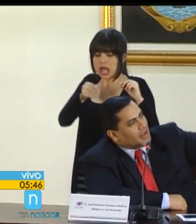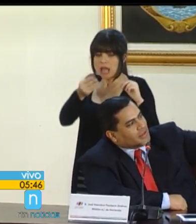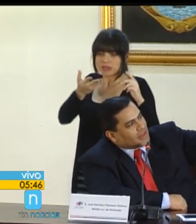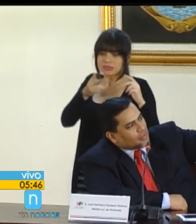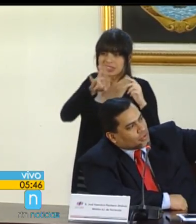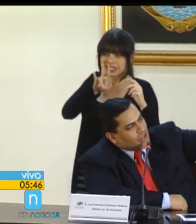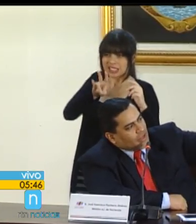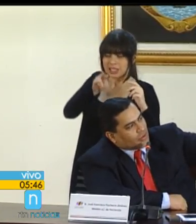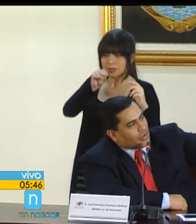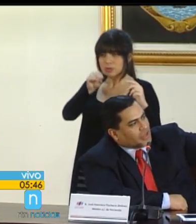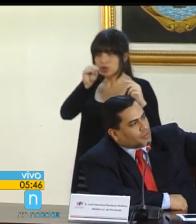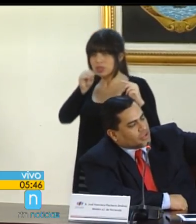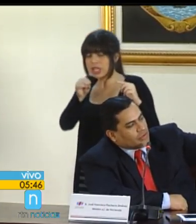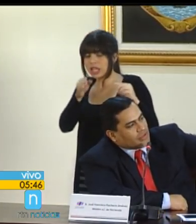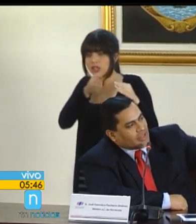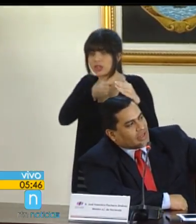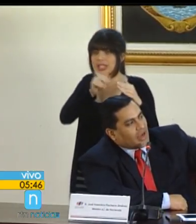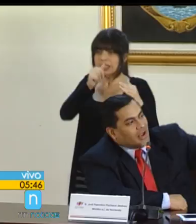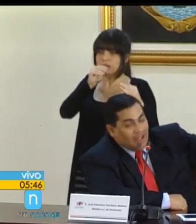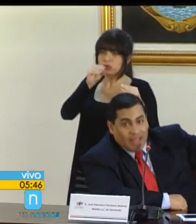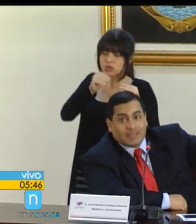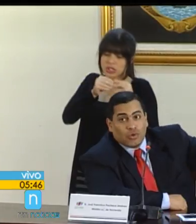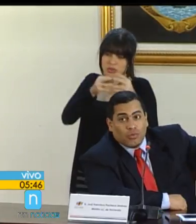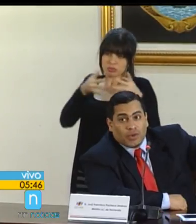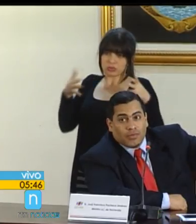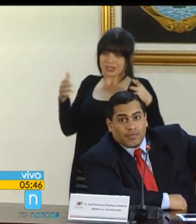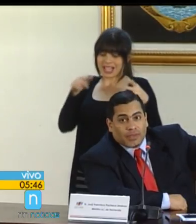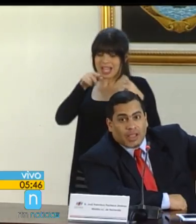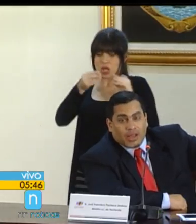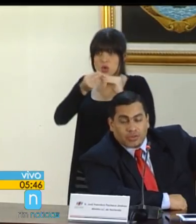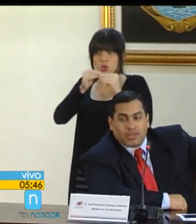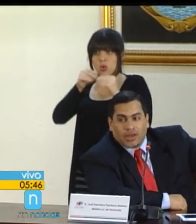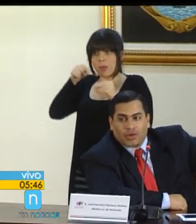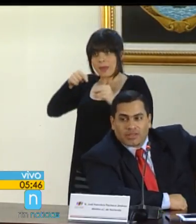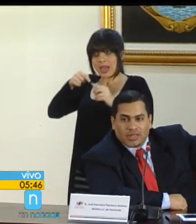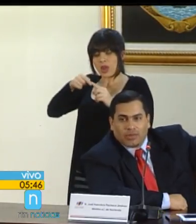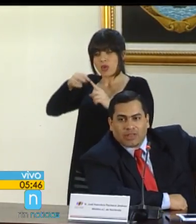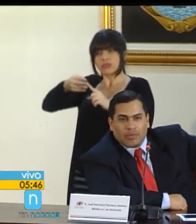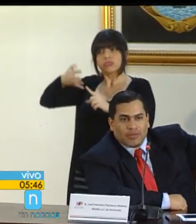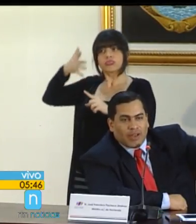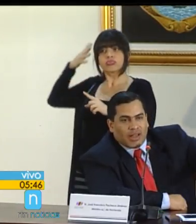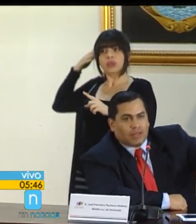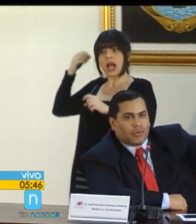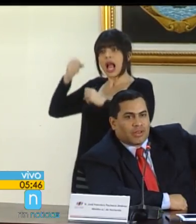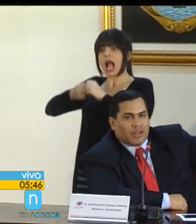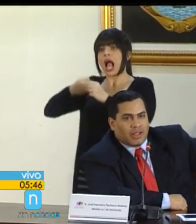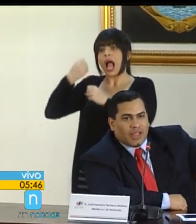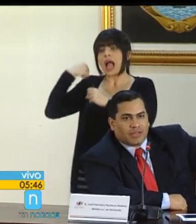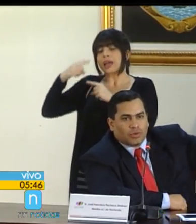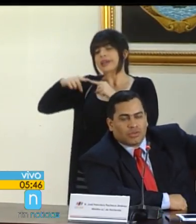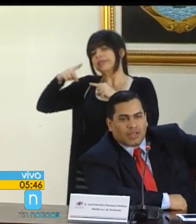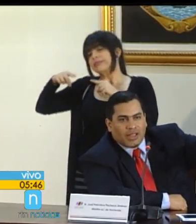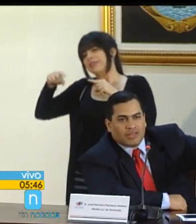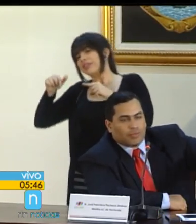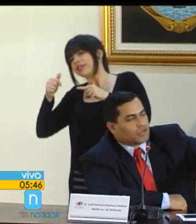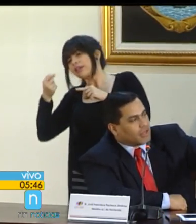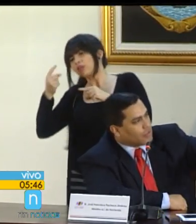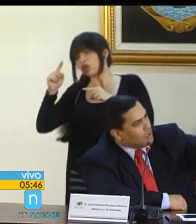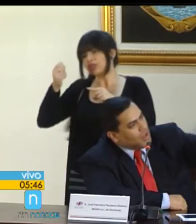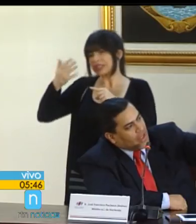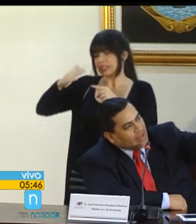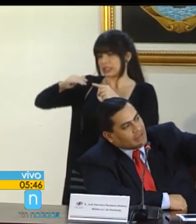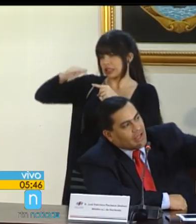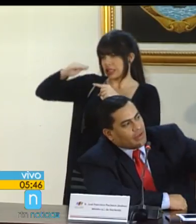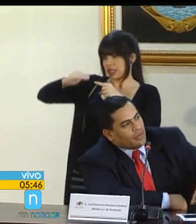7%, 10%, etcétera. Ese número, que en años anteriores han dado tal vez bailando entre 10, 11,